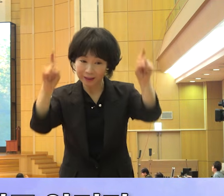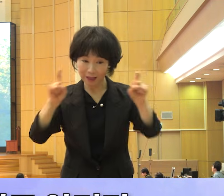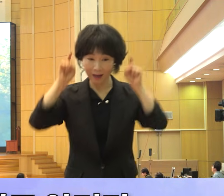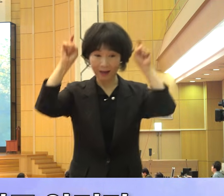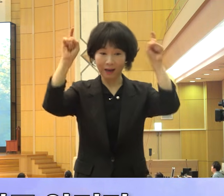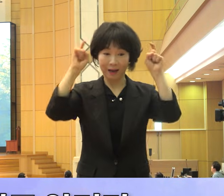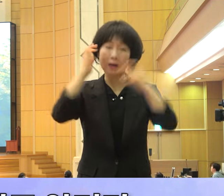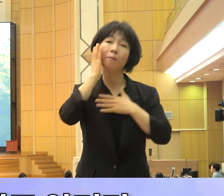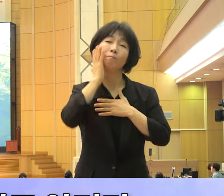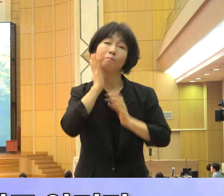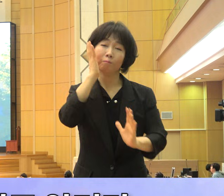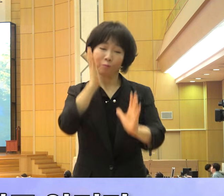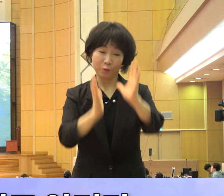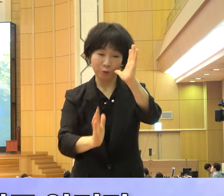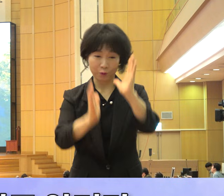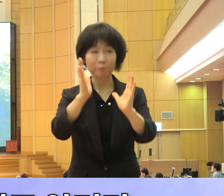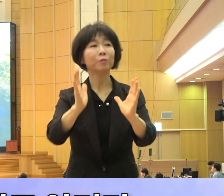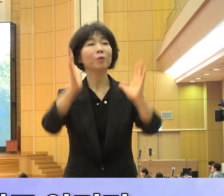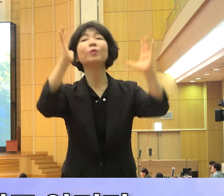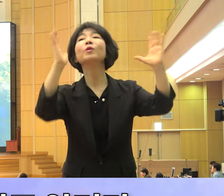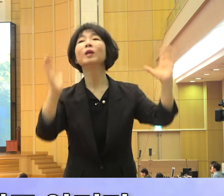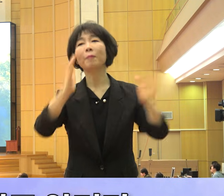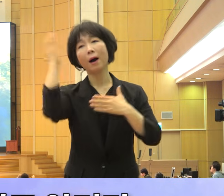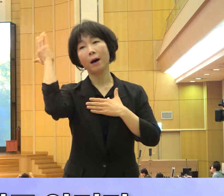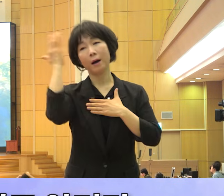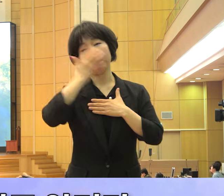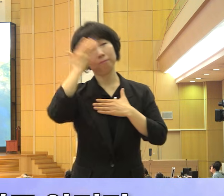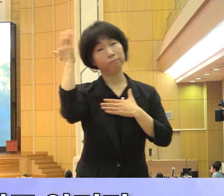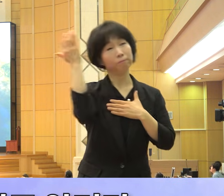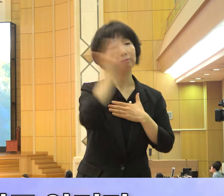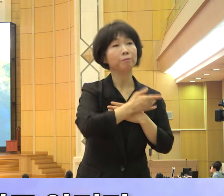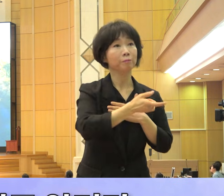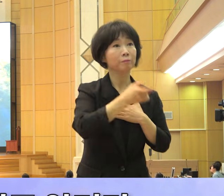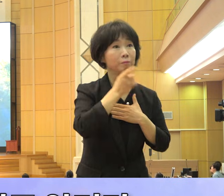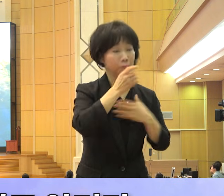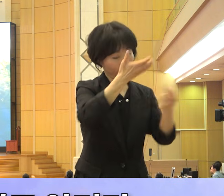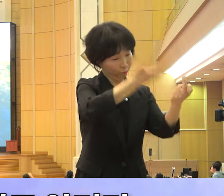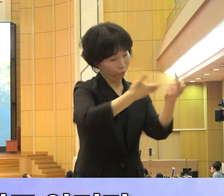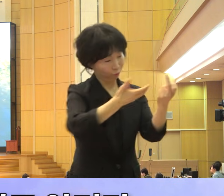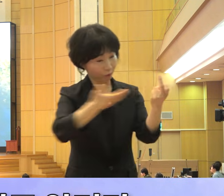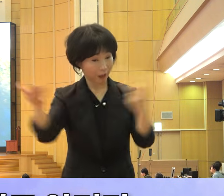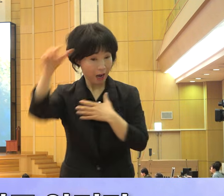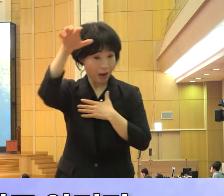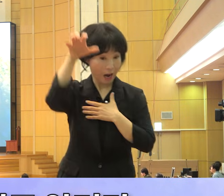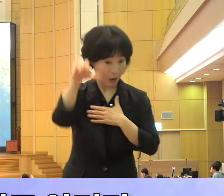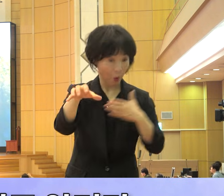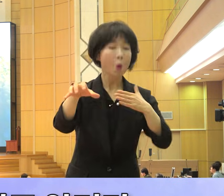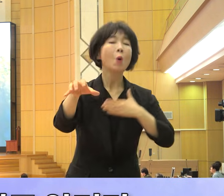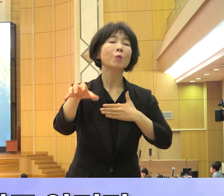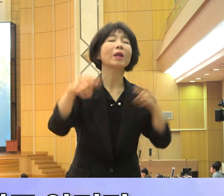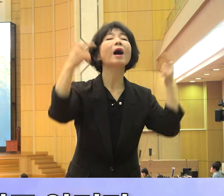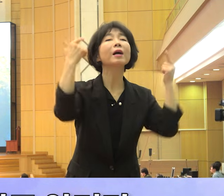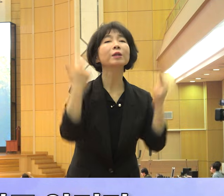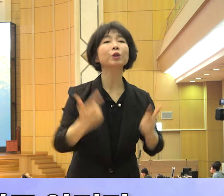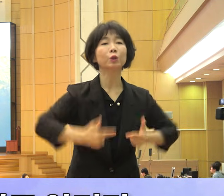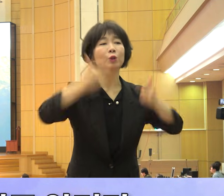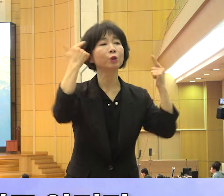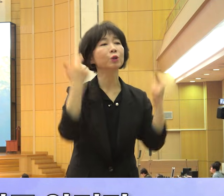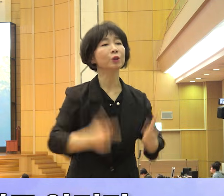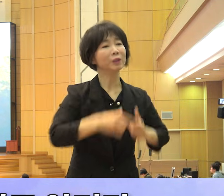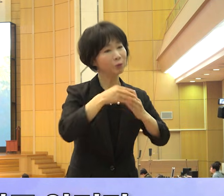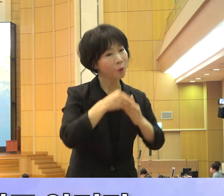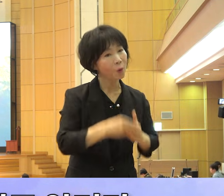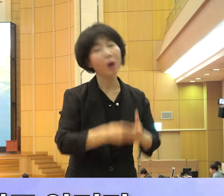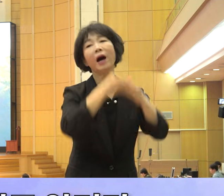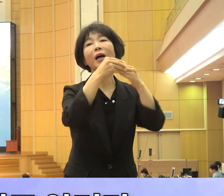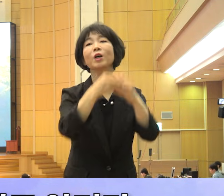어린 양. 푸른 풀밭 맑은 시냇 물가로 나를